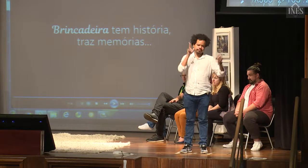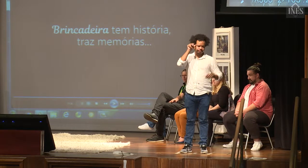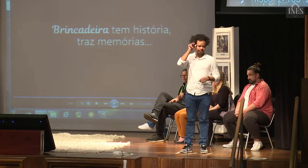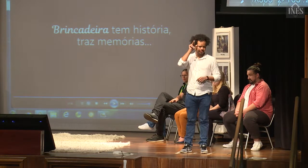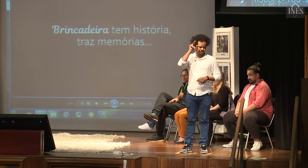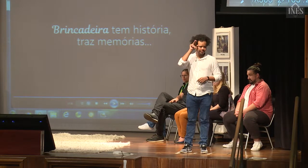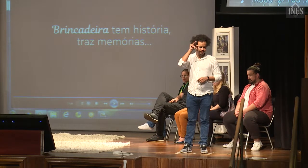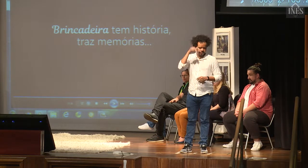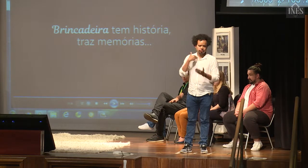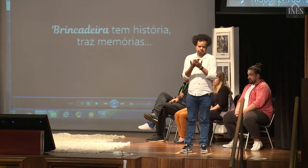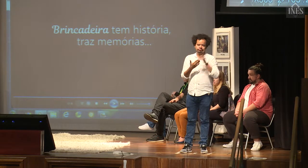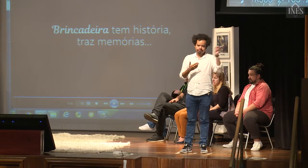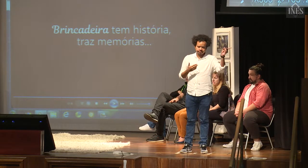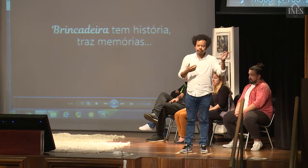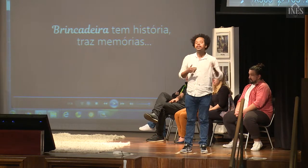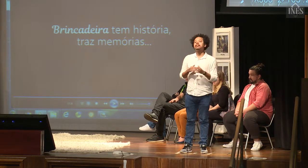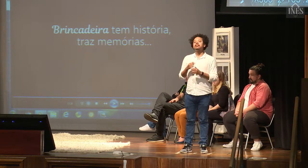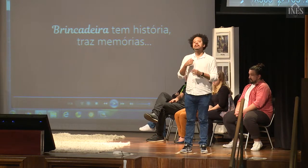6 meses, mas estudei no Inosel.